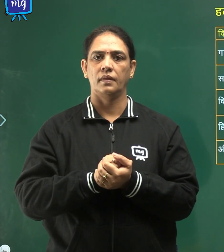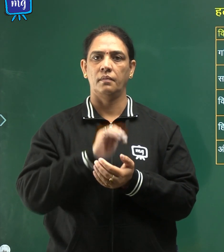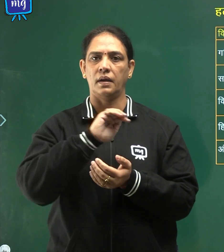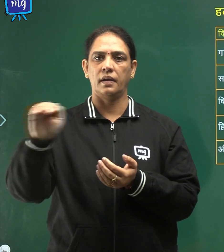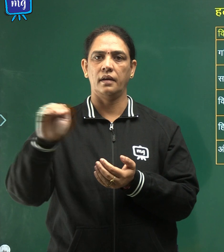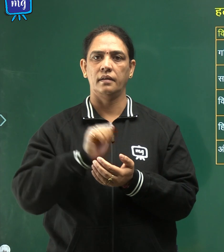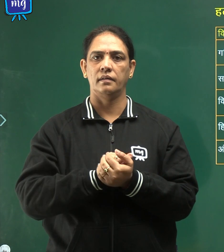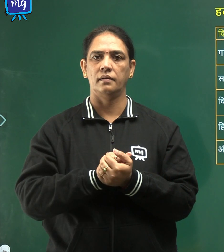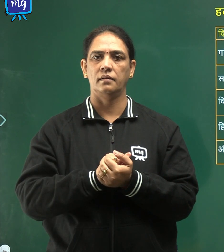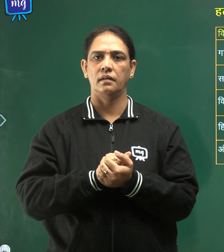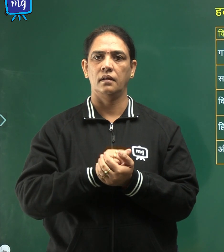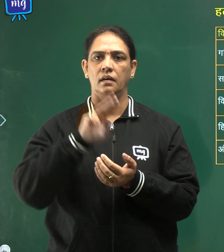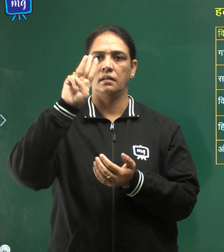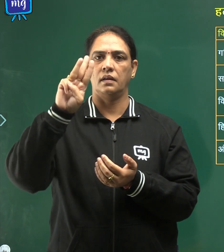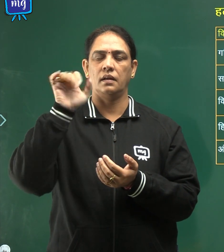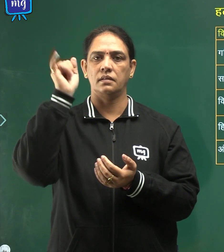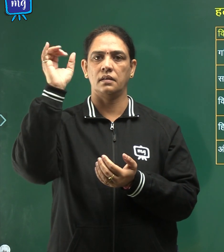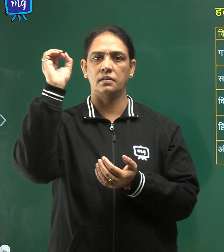बटे 360